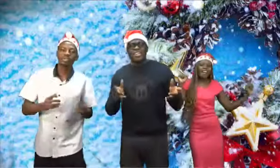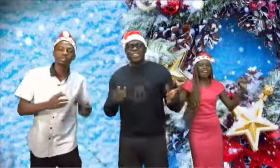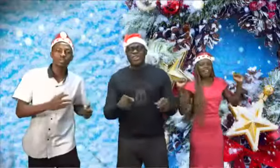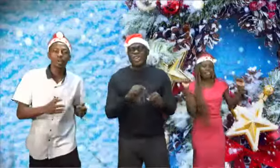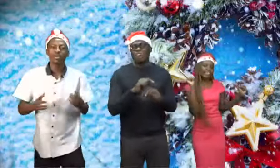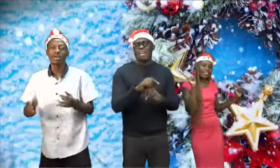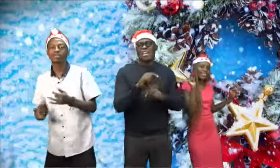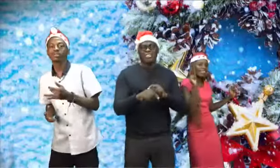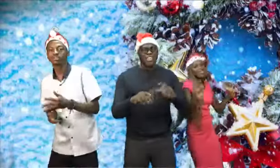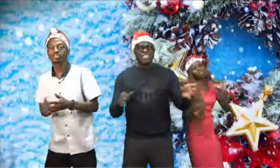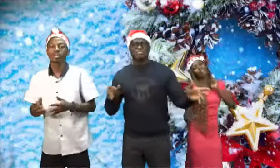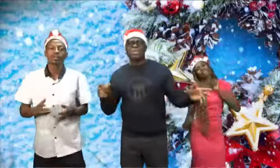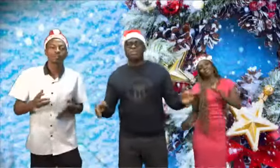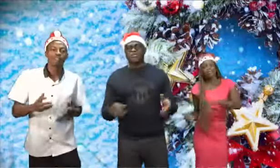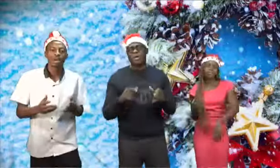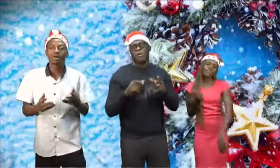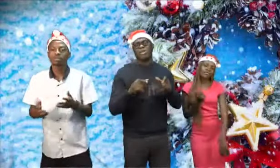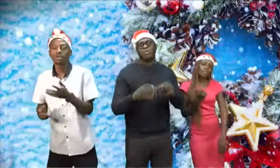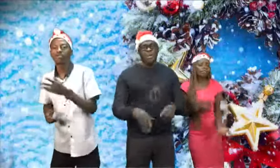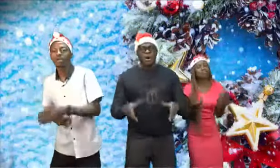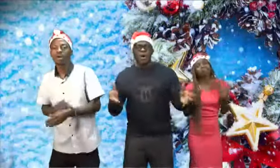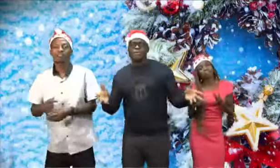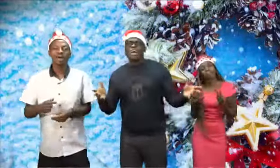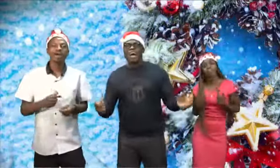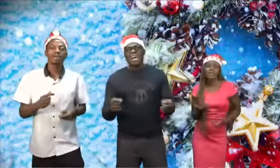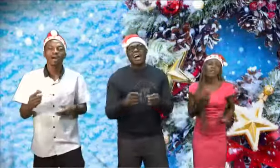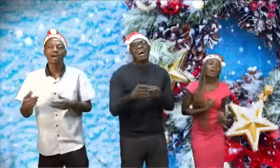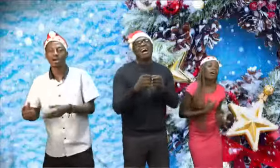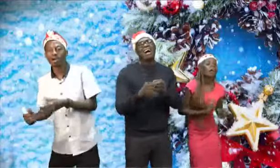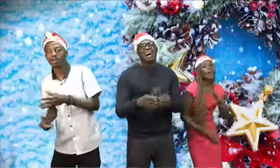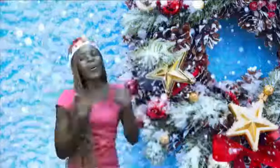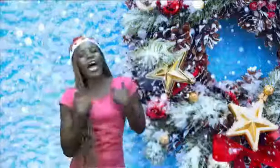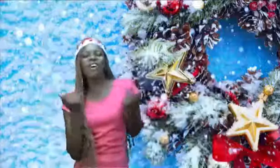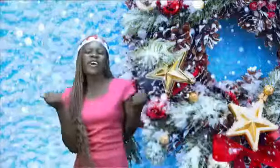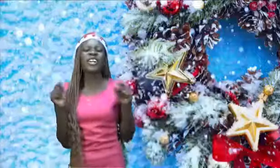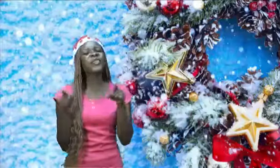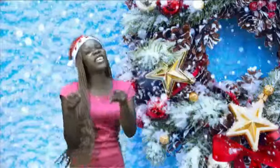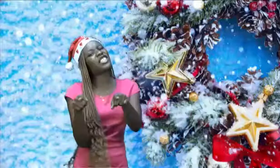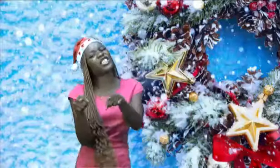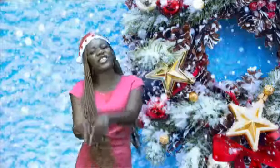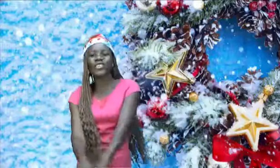wish you a Merry Christmas from the bottom of my heart. I wanna wish you. I wanna